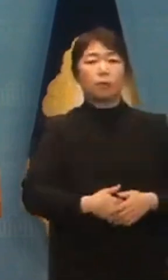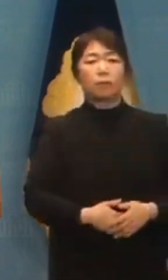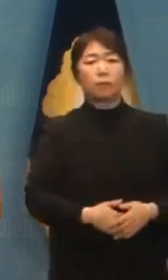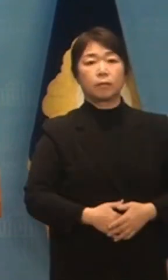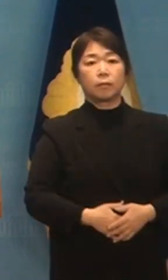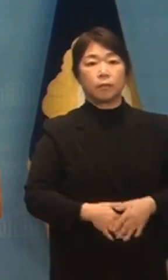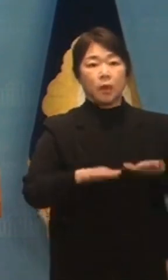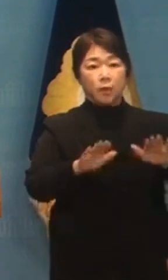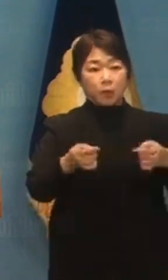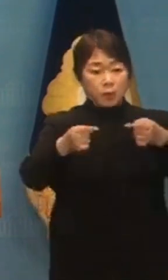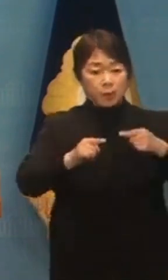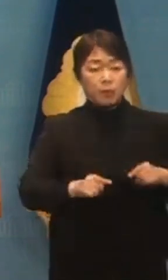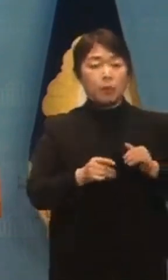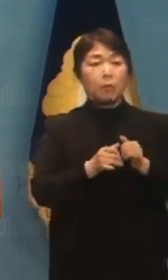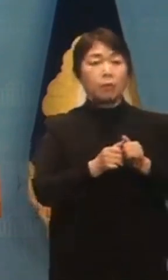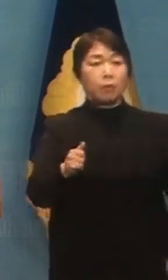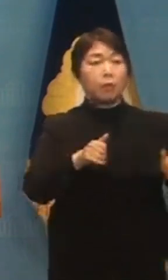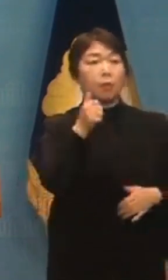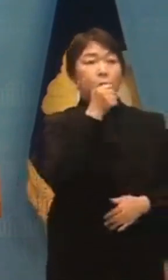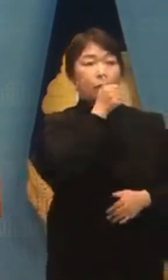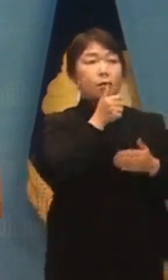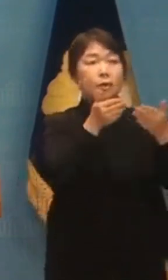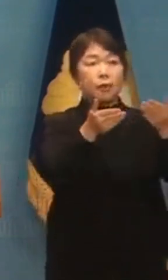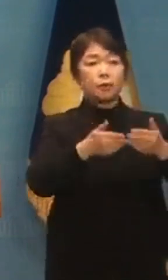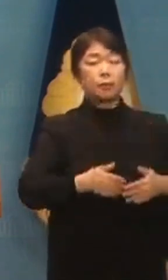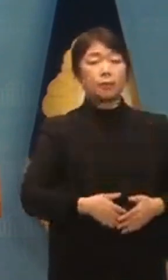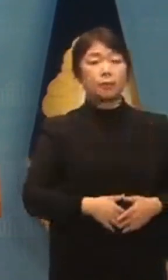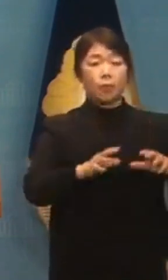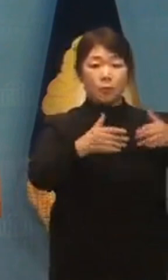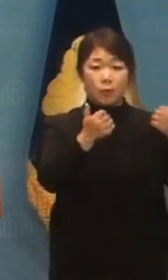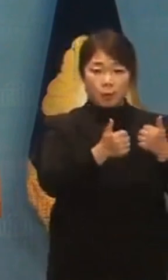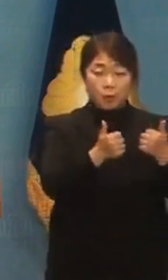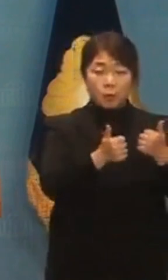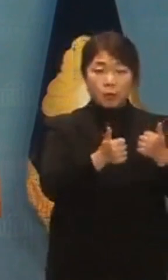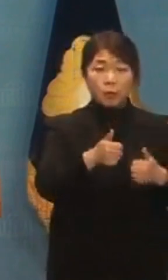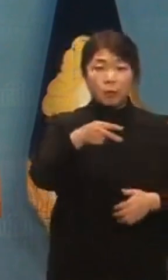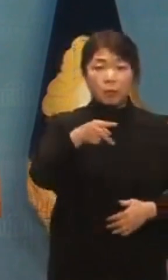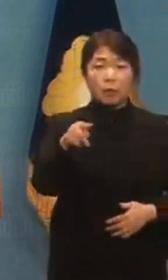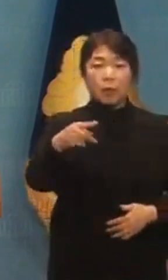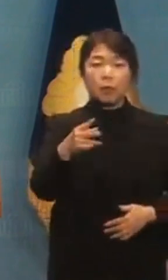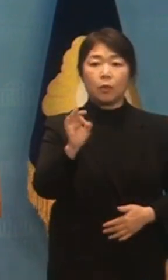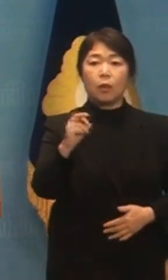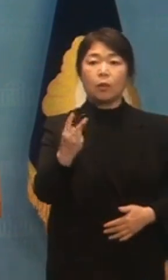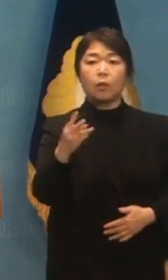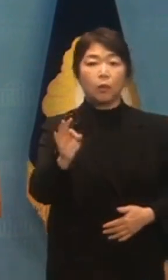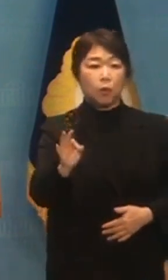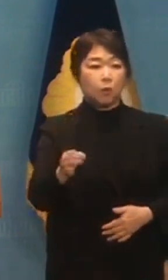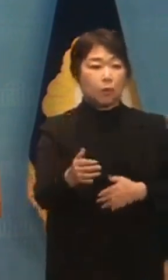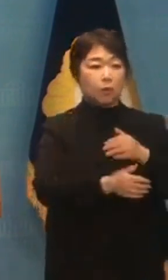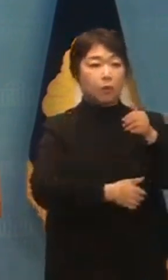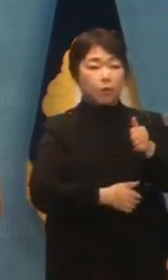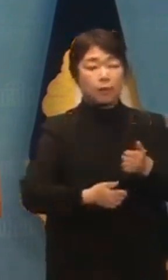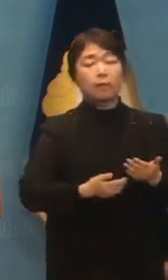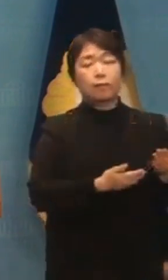오늘 참석 인원을 소개하겠습니다. 국회의원 서동영 위원장님,